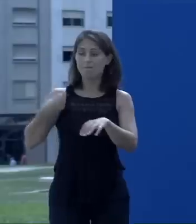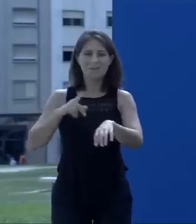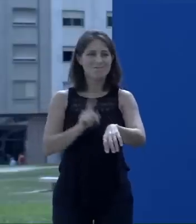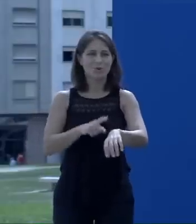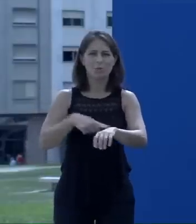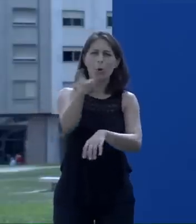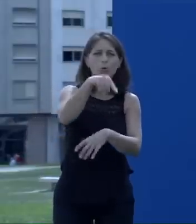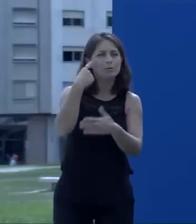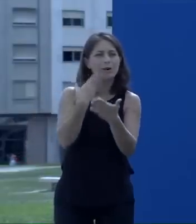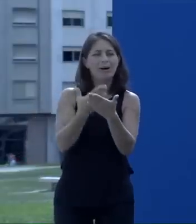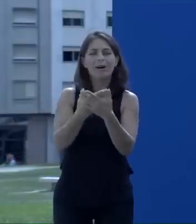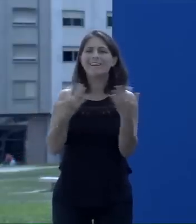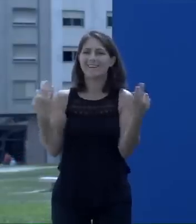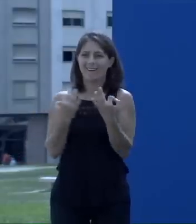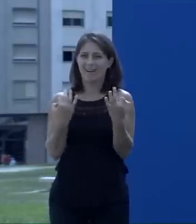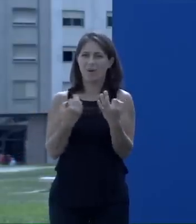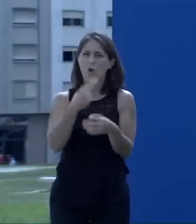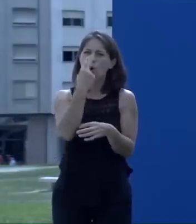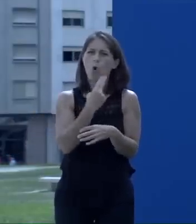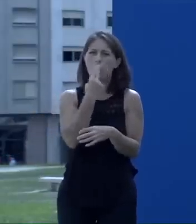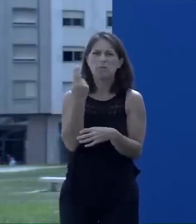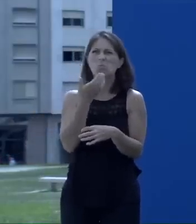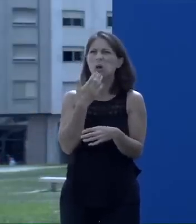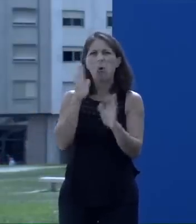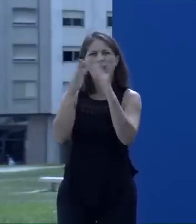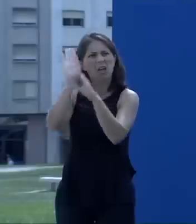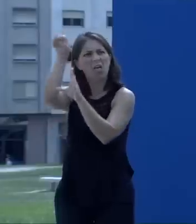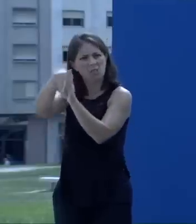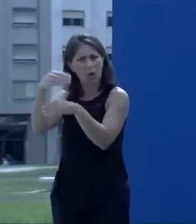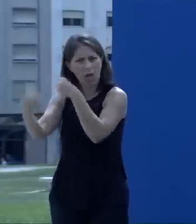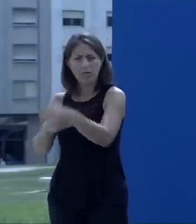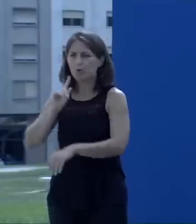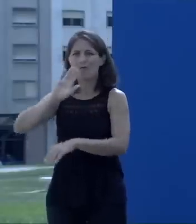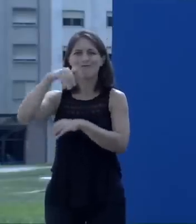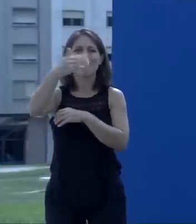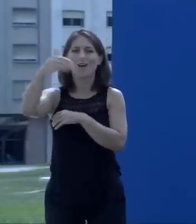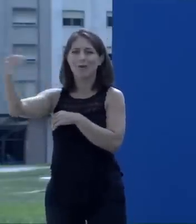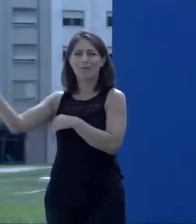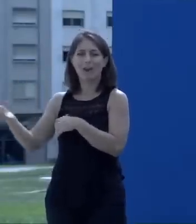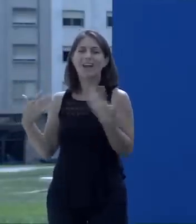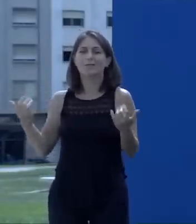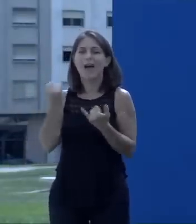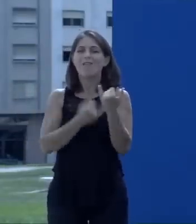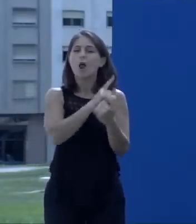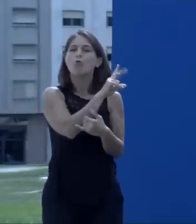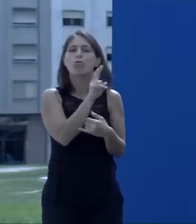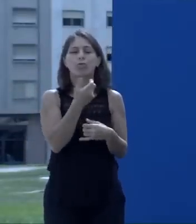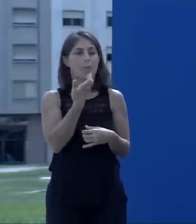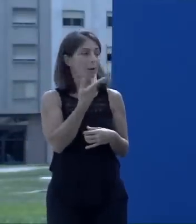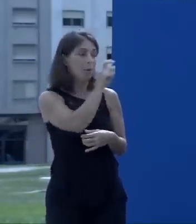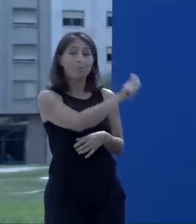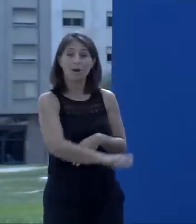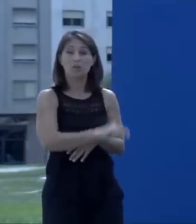todas demostrastes que o compromiso non se exercía na casa, o compromiso exercíase fora da casa. Por eso xente como Lucía, que